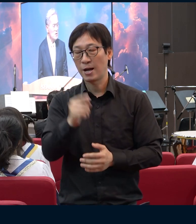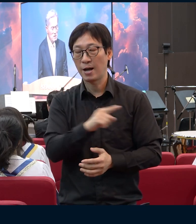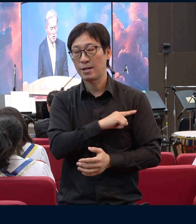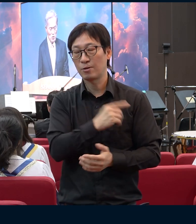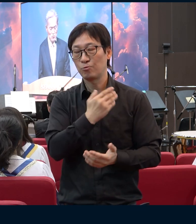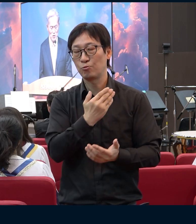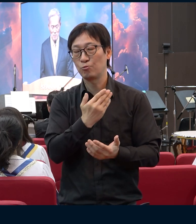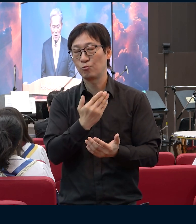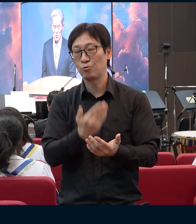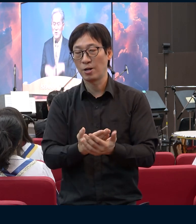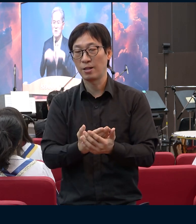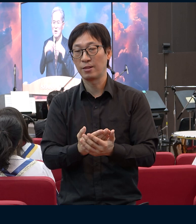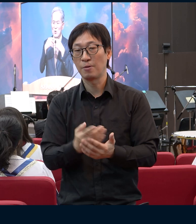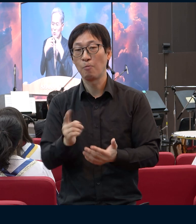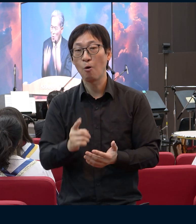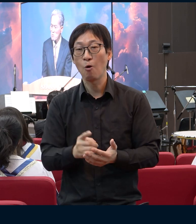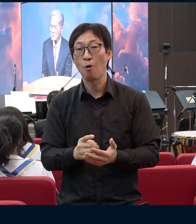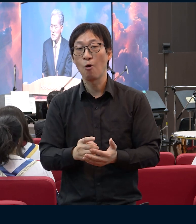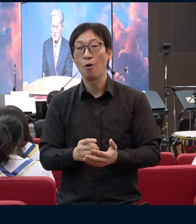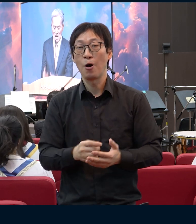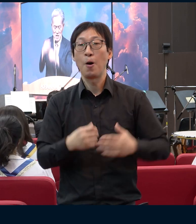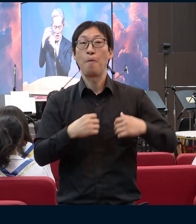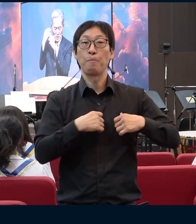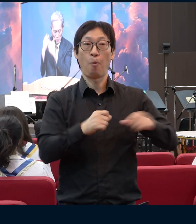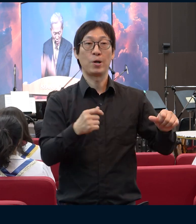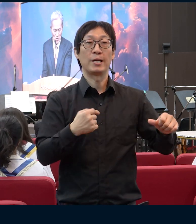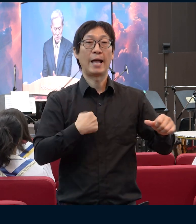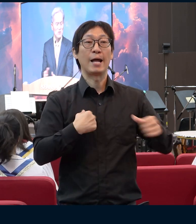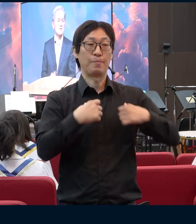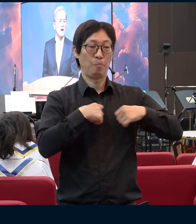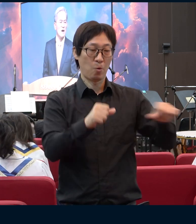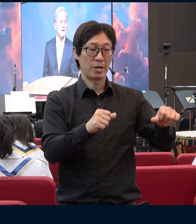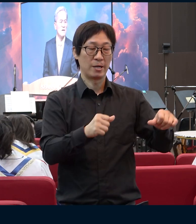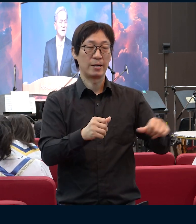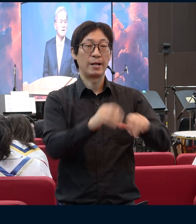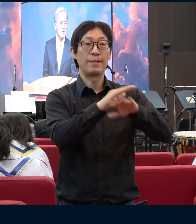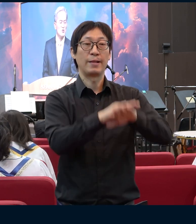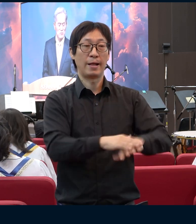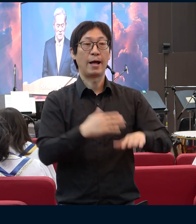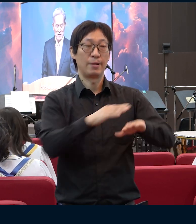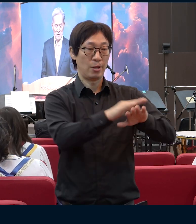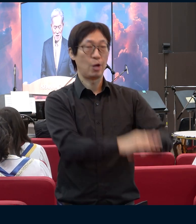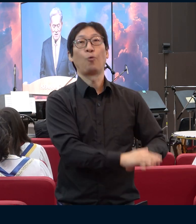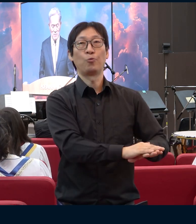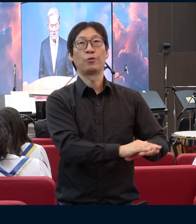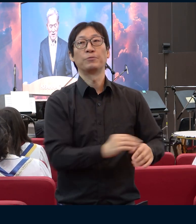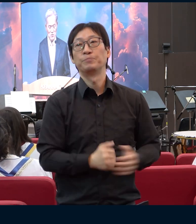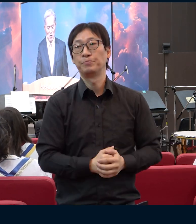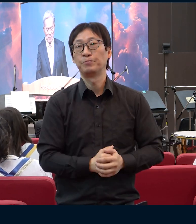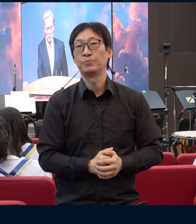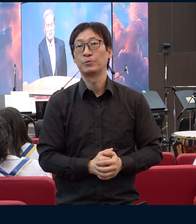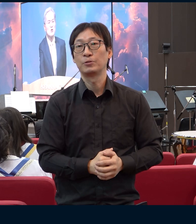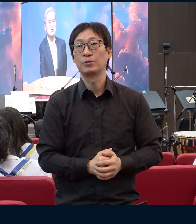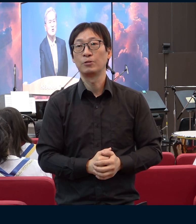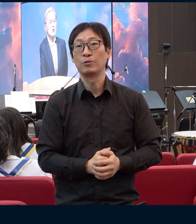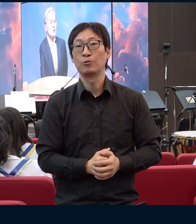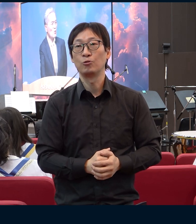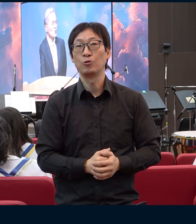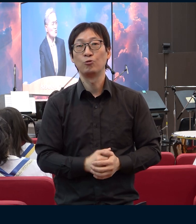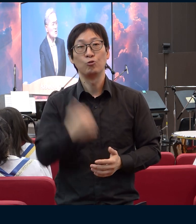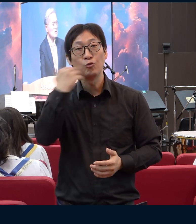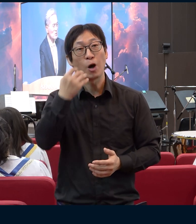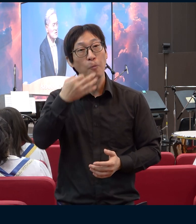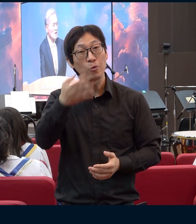긴급한 실제적인 주제는 바로 내려놓음, 자기 포기인 것이다. 예수님은 겟세마네에서 바로